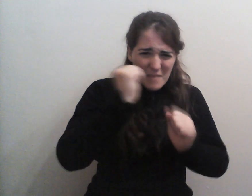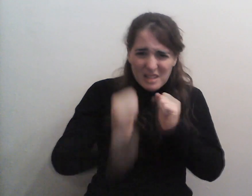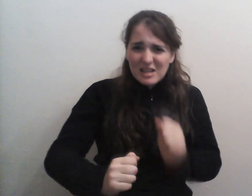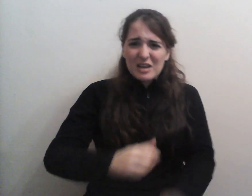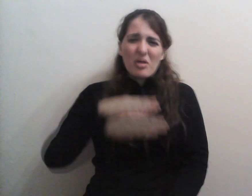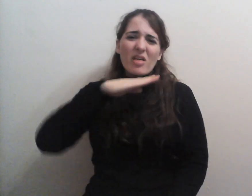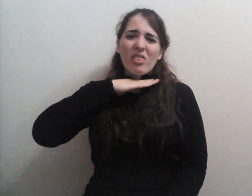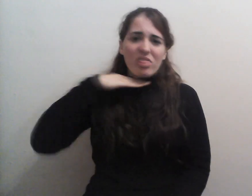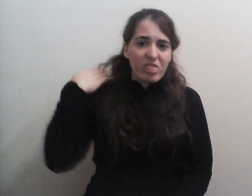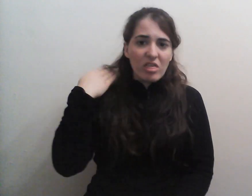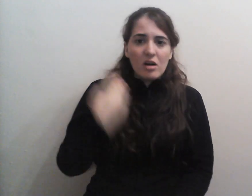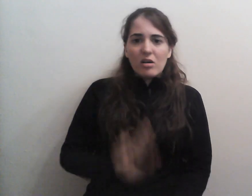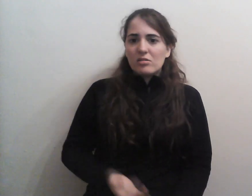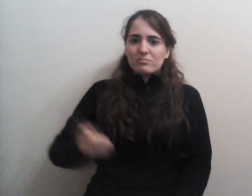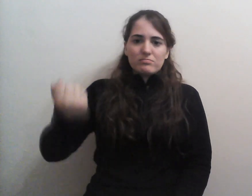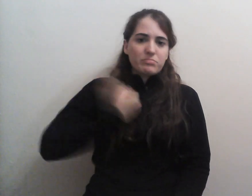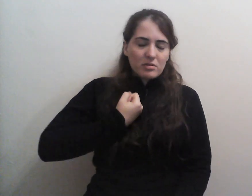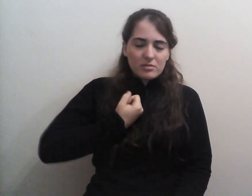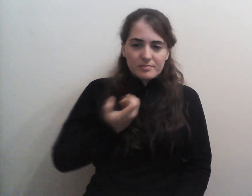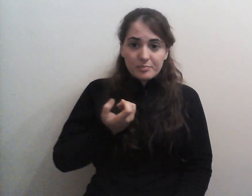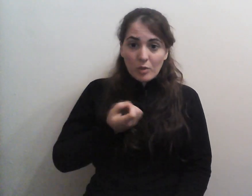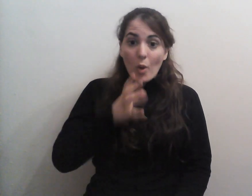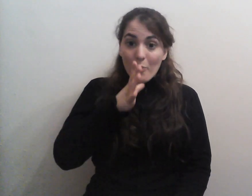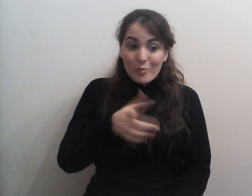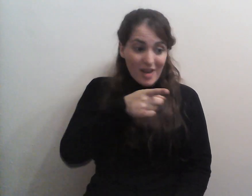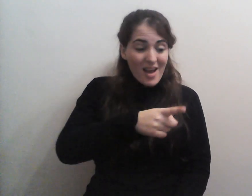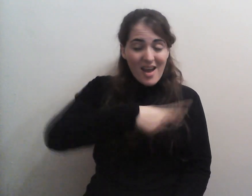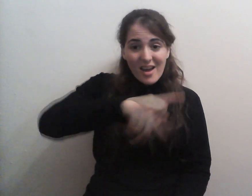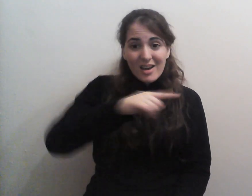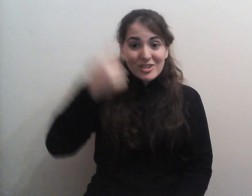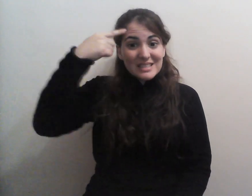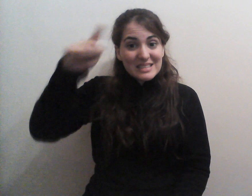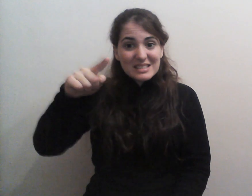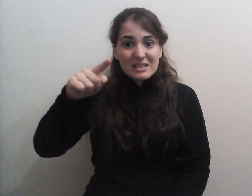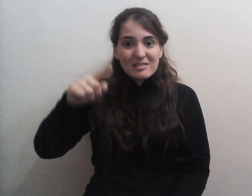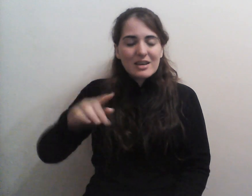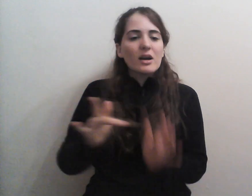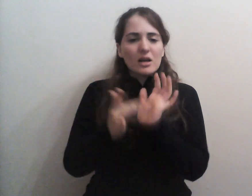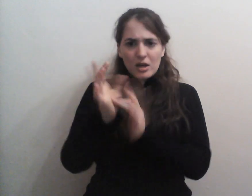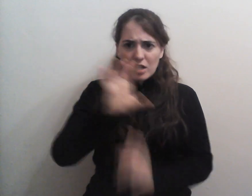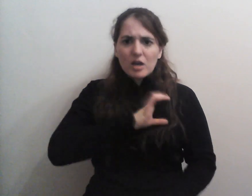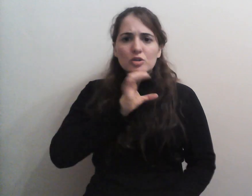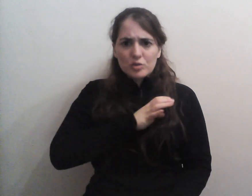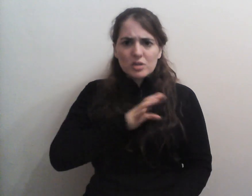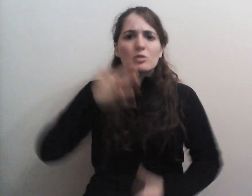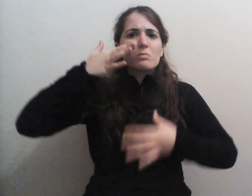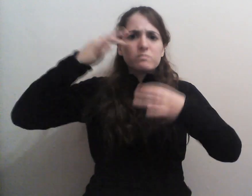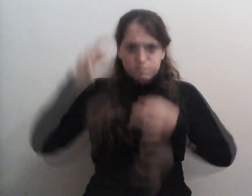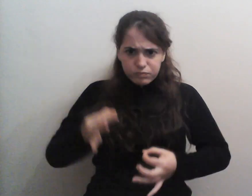salido de la tumba, triunfando sobre el poder del diablo, y por lo tanto podían derramar su sangre para la gloria de Dios.